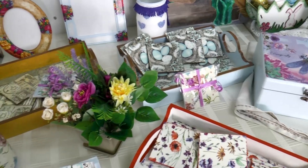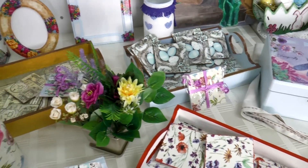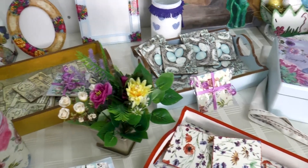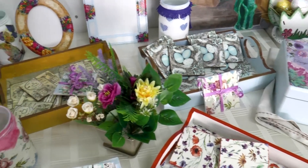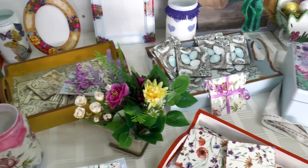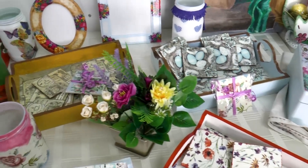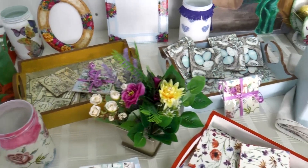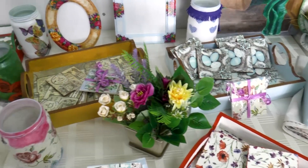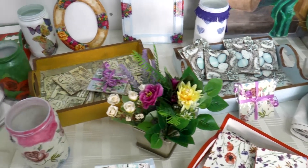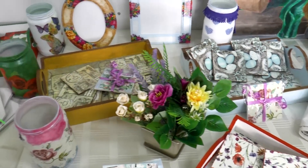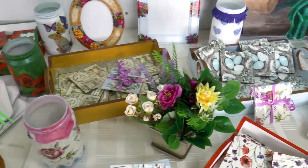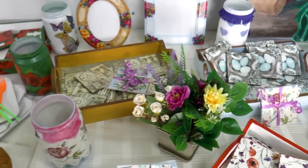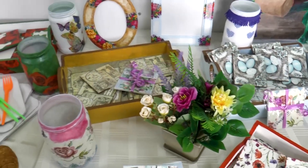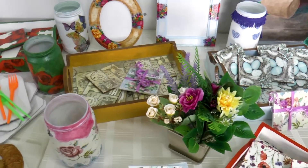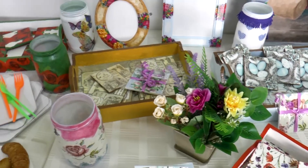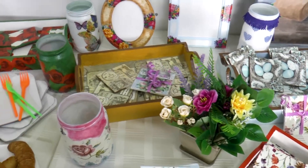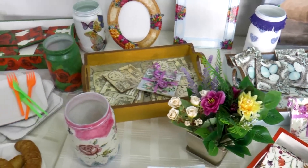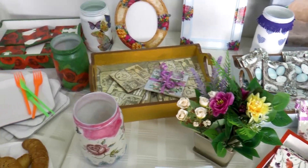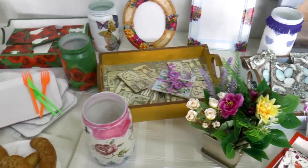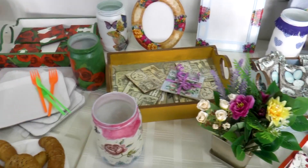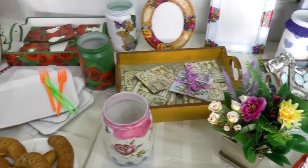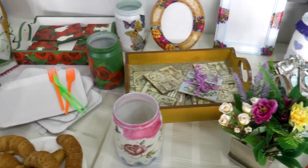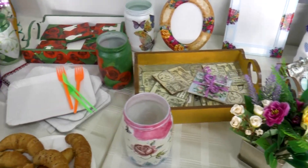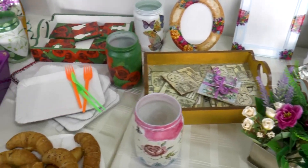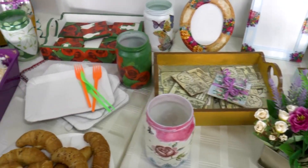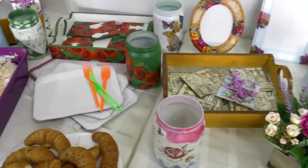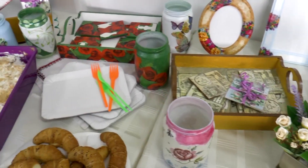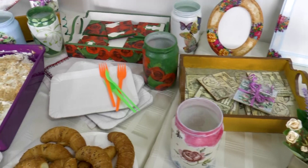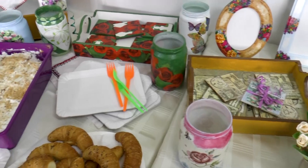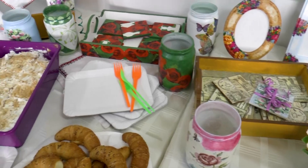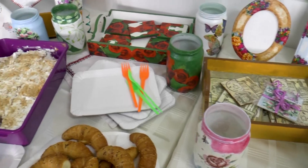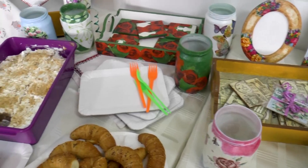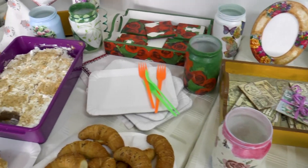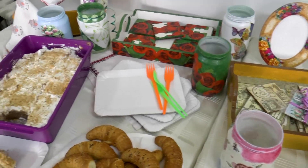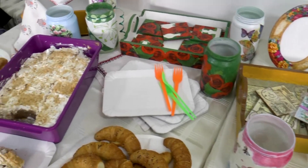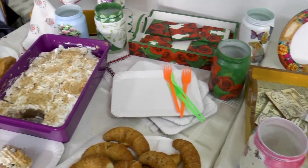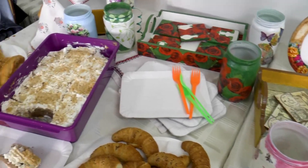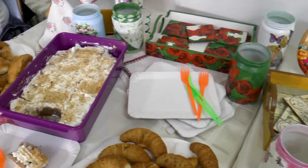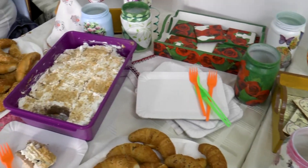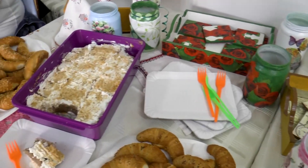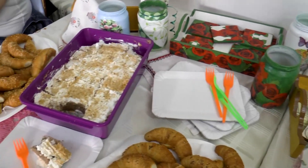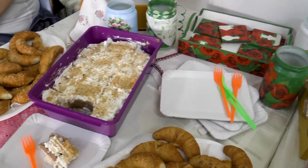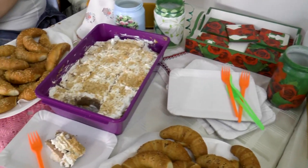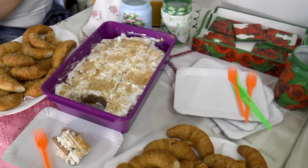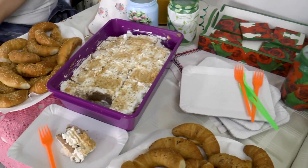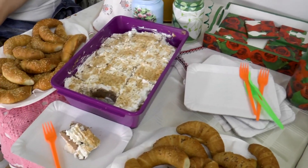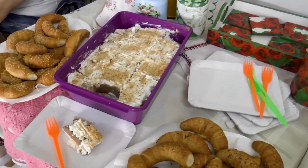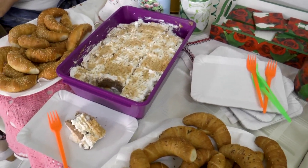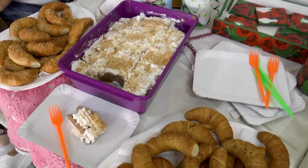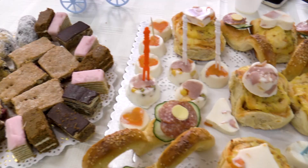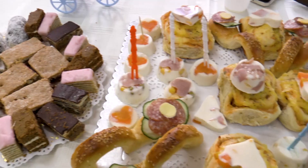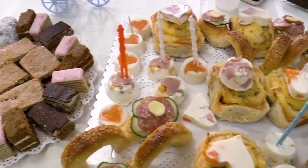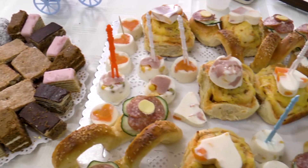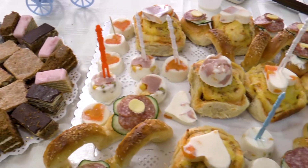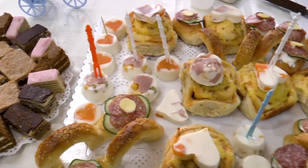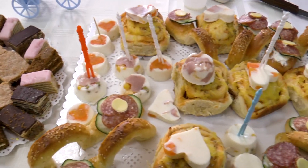Tročlana komisija odlučila je da u kategoriji ručnih radova prvo mesto dodeli Subotičanima, drugo Bečejcima, a treće